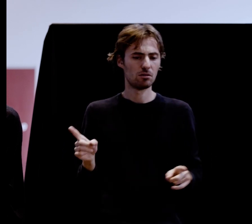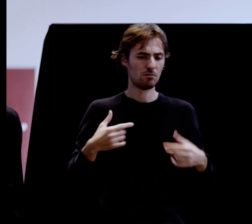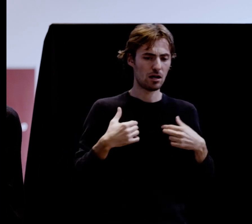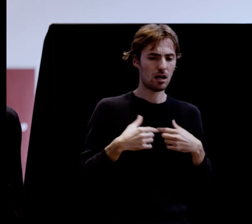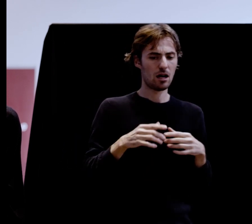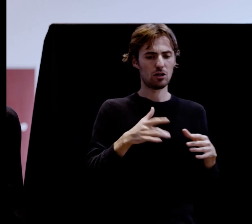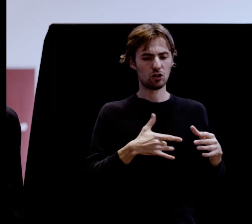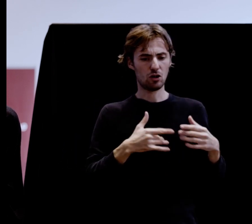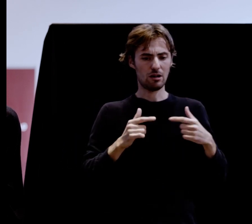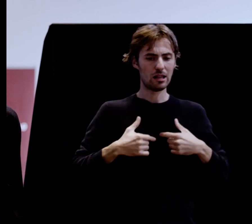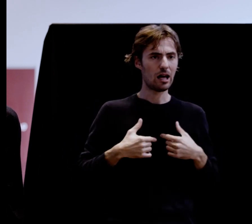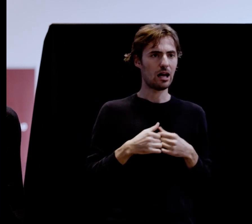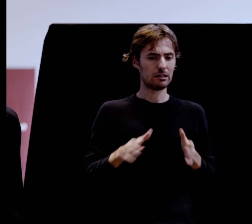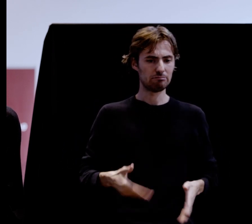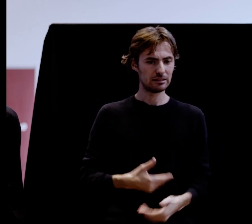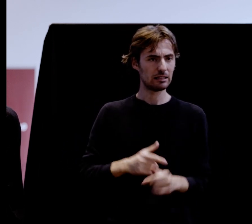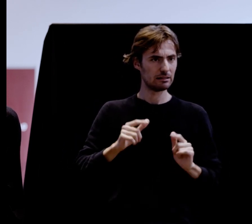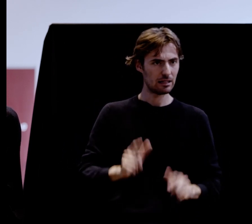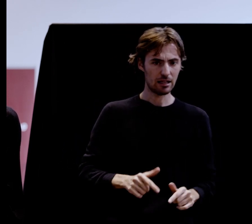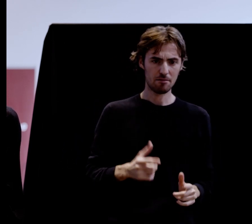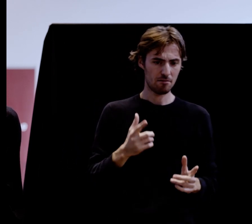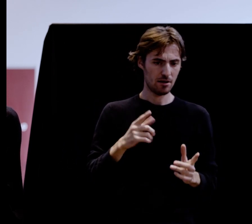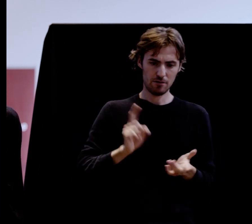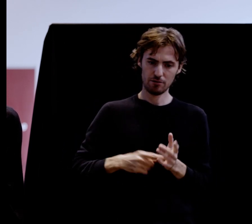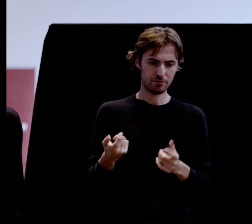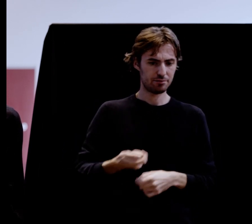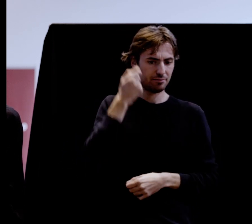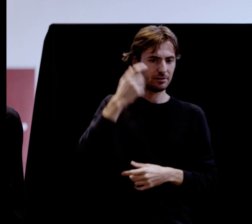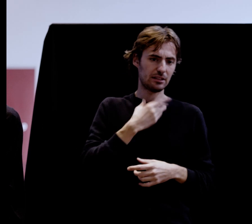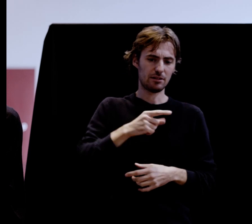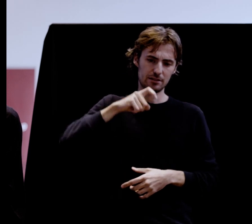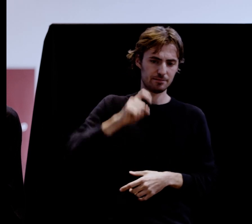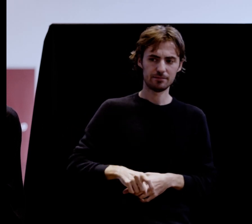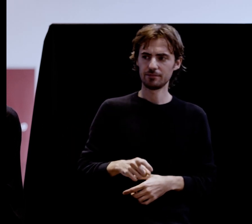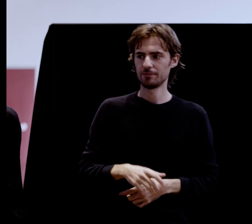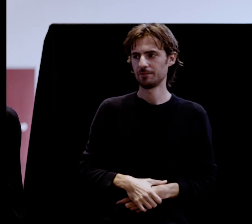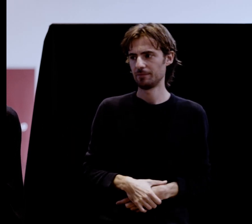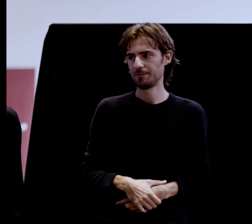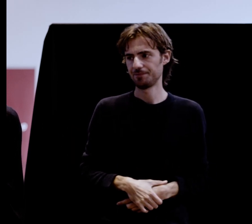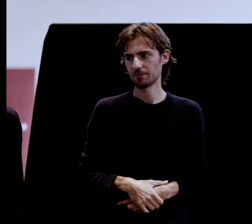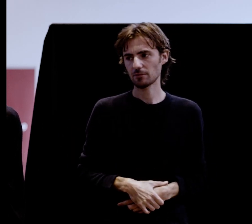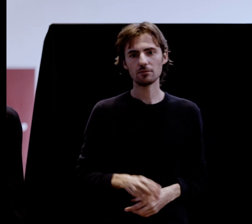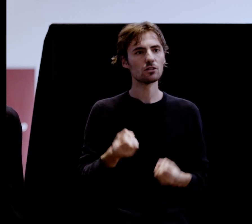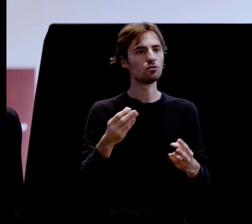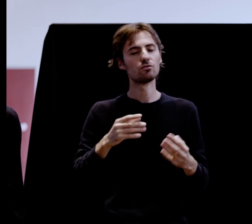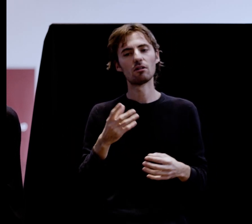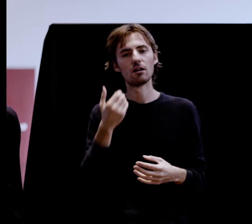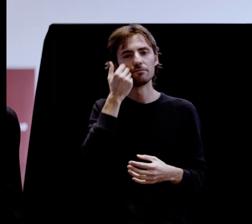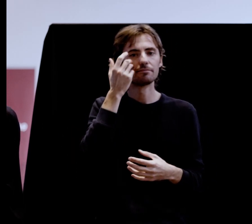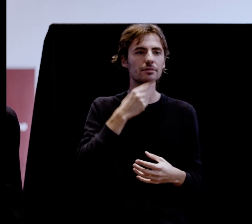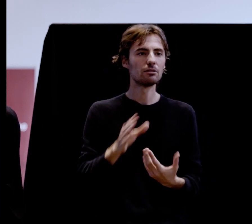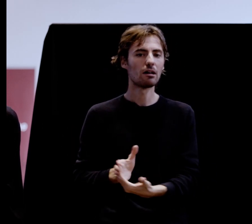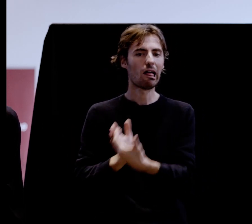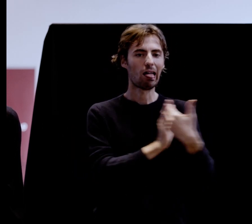sexe et j'ai le droit à une éducation à la sexualité. Et ça, on en parle de plus en plus parce que ça peut être mis de côté et ça